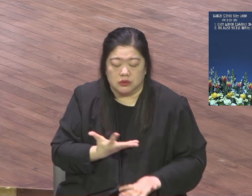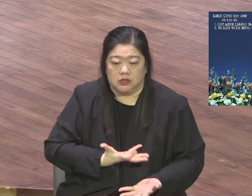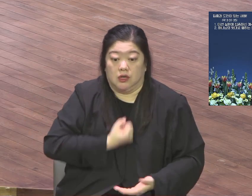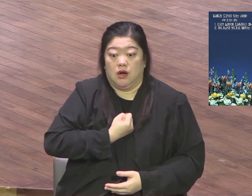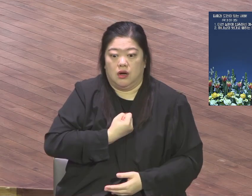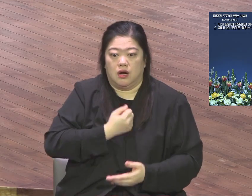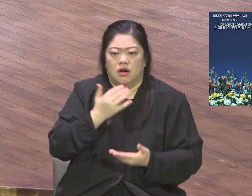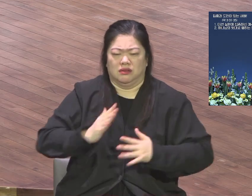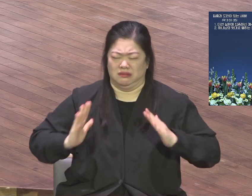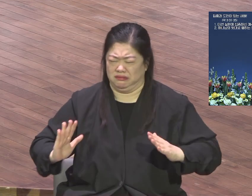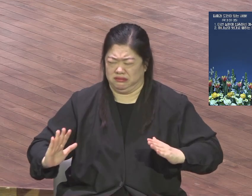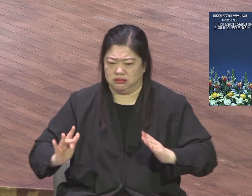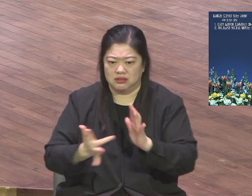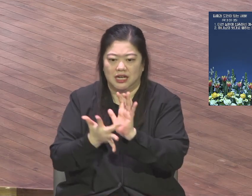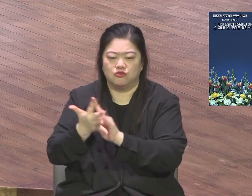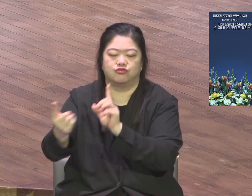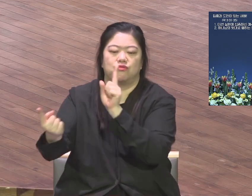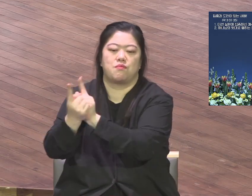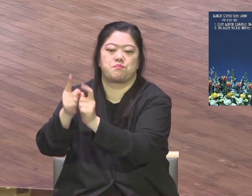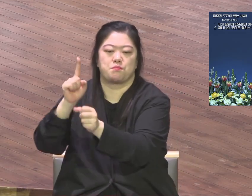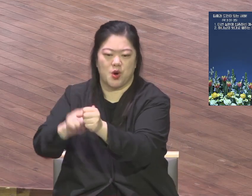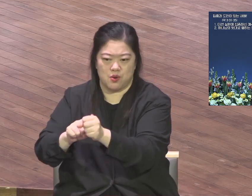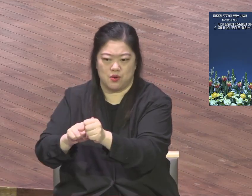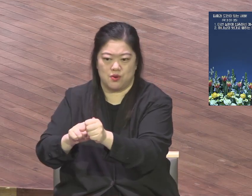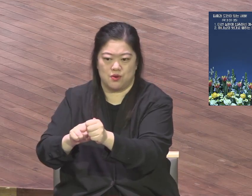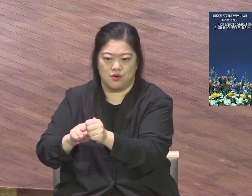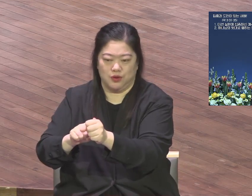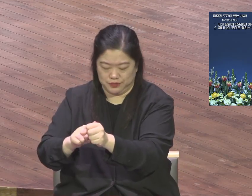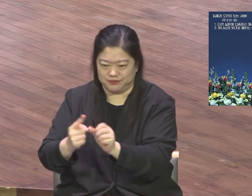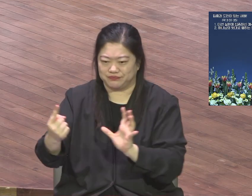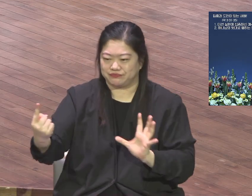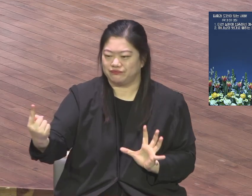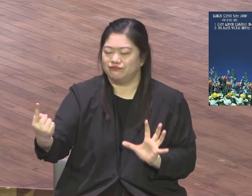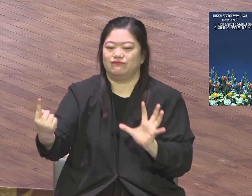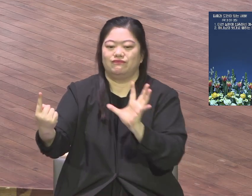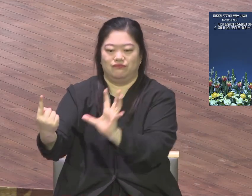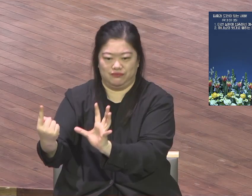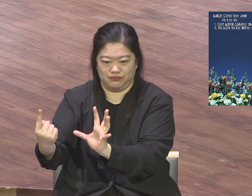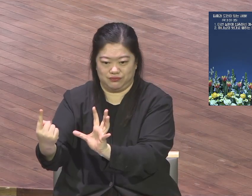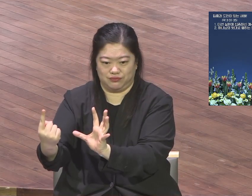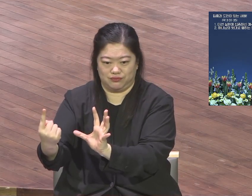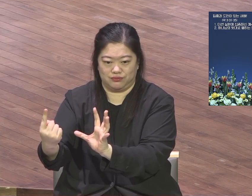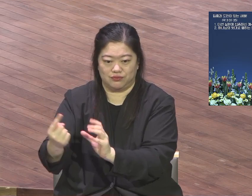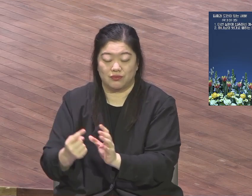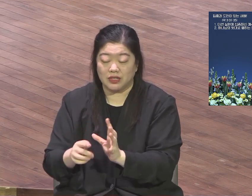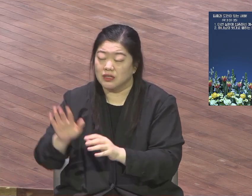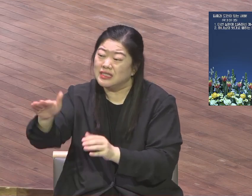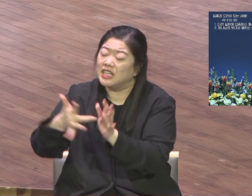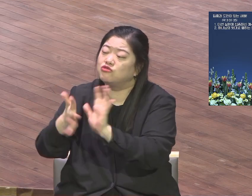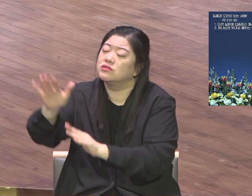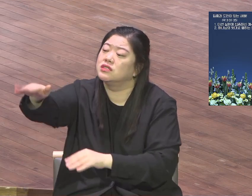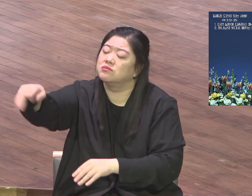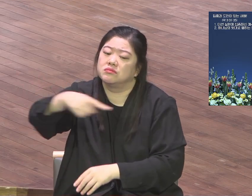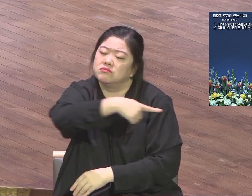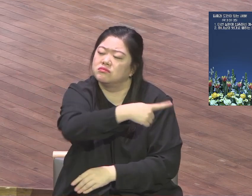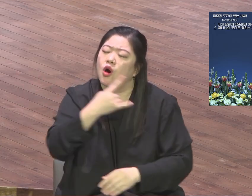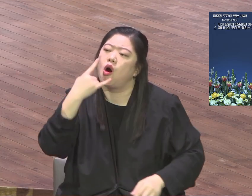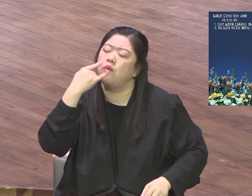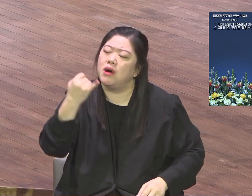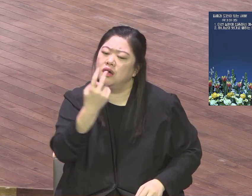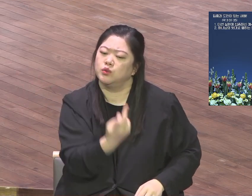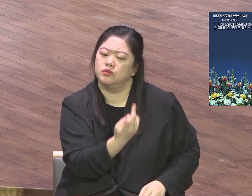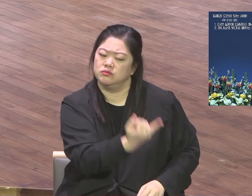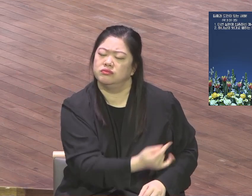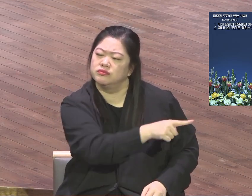마리아와 동생들이 예수님 찾는다 이야기를 듣고 이렇게 답하지요. 누가 내 어머니며 내